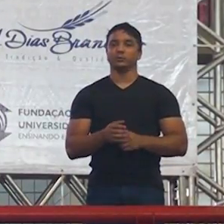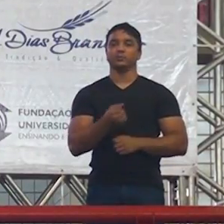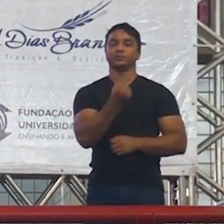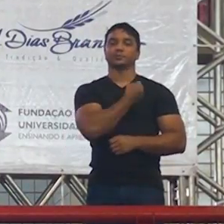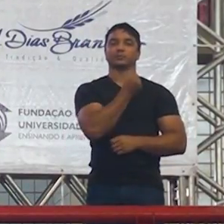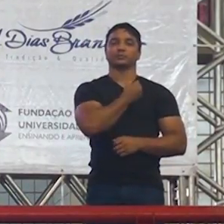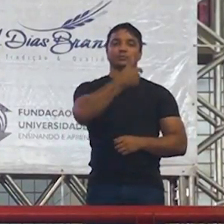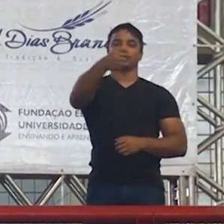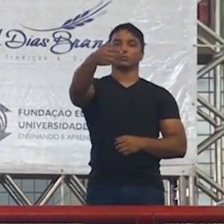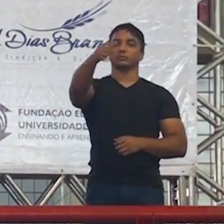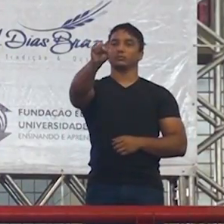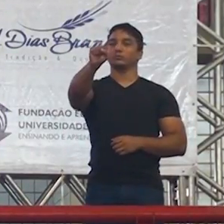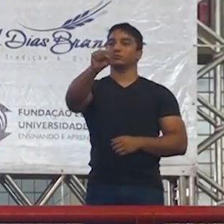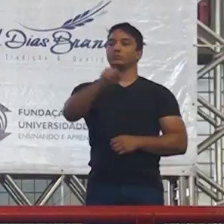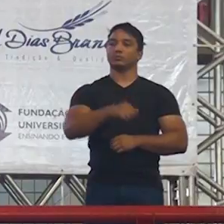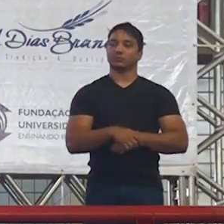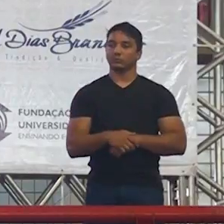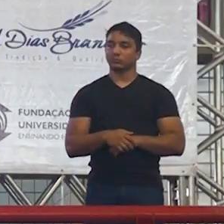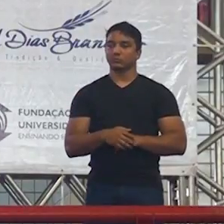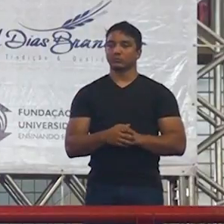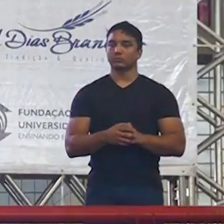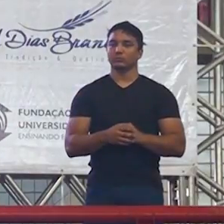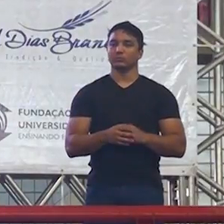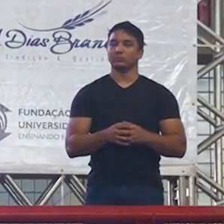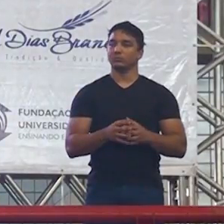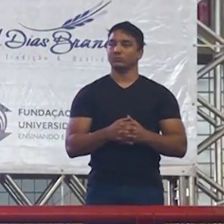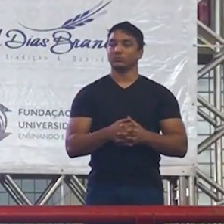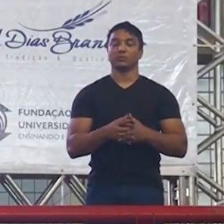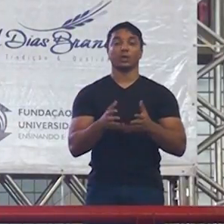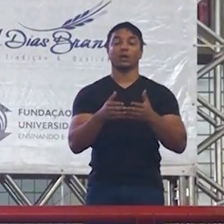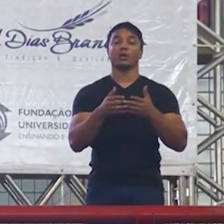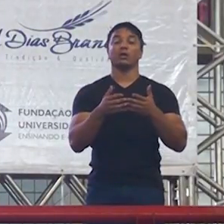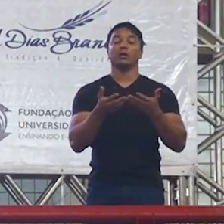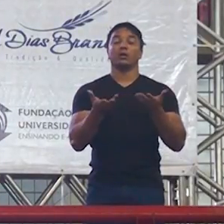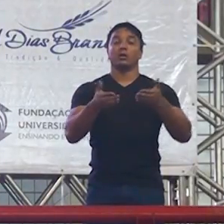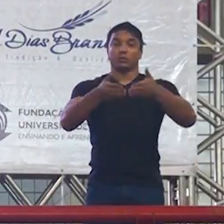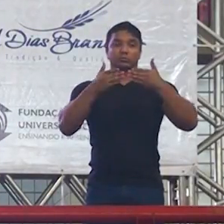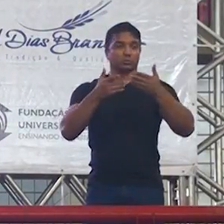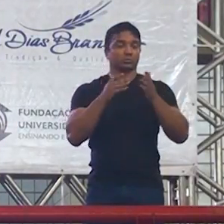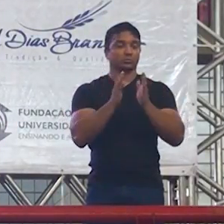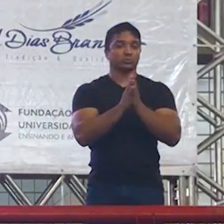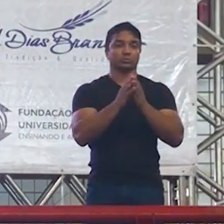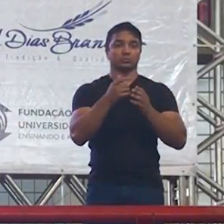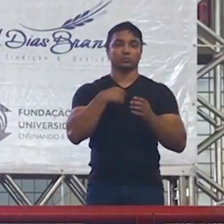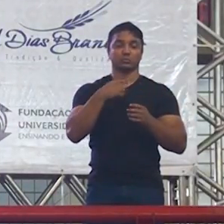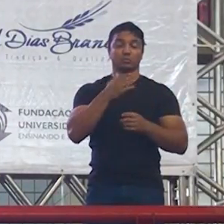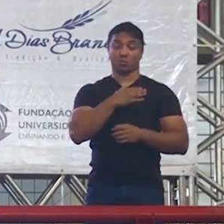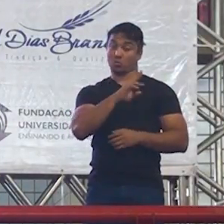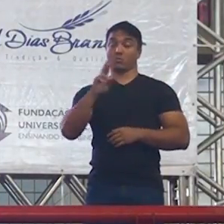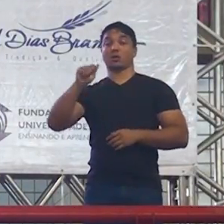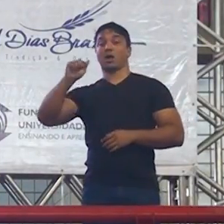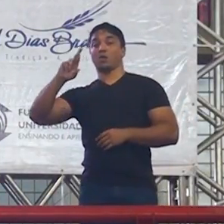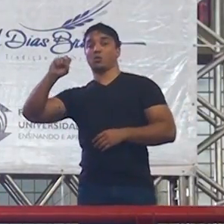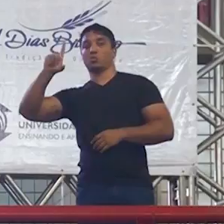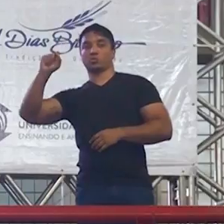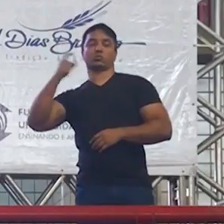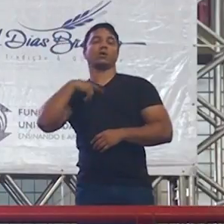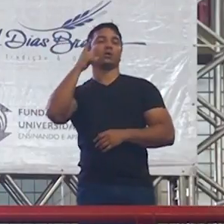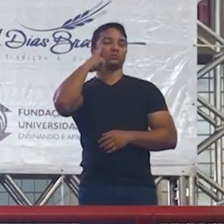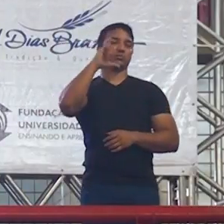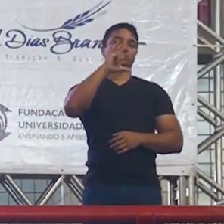Página 78. Eu queria que todo mundo, meu nome é Haroldo Feitosa, tá certo? O meu